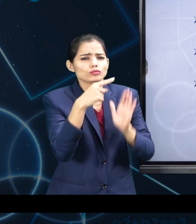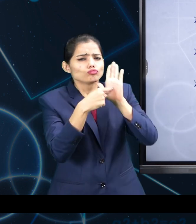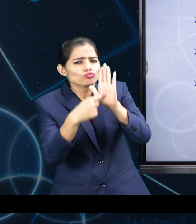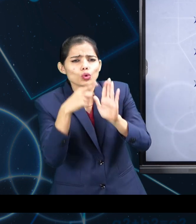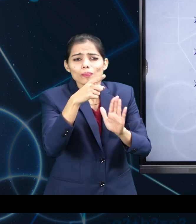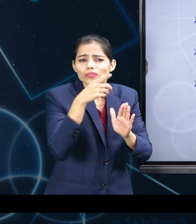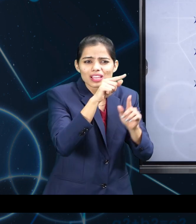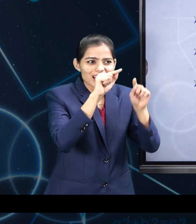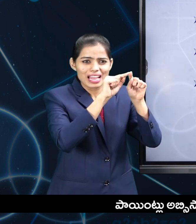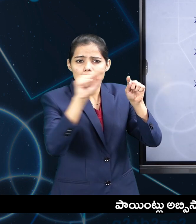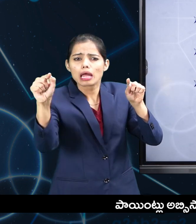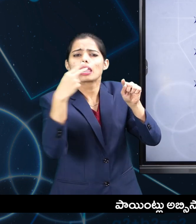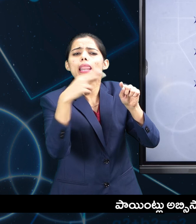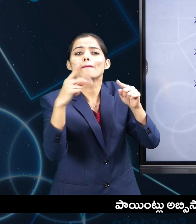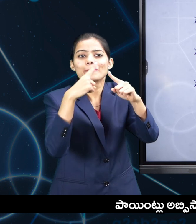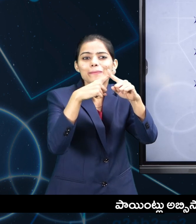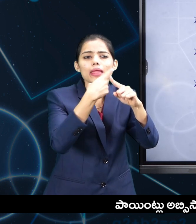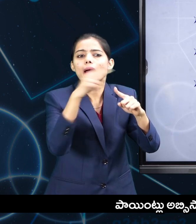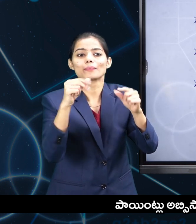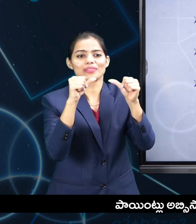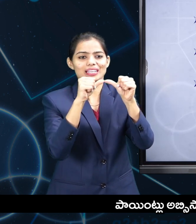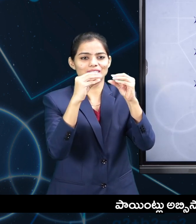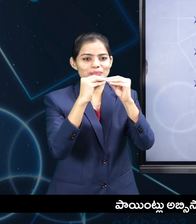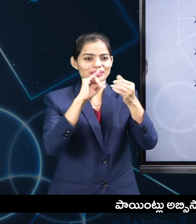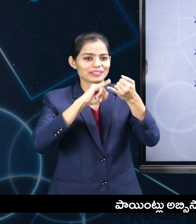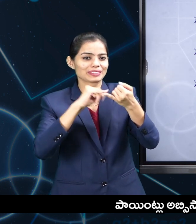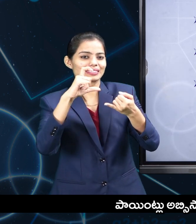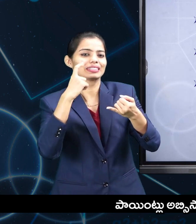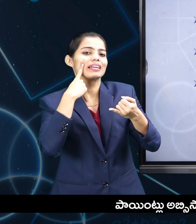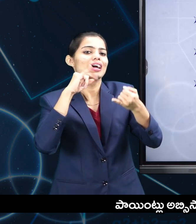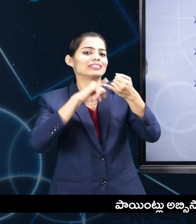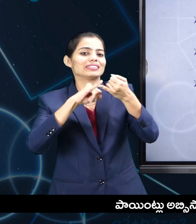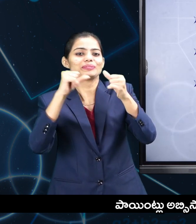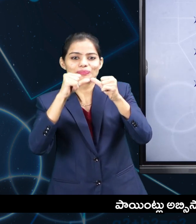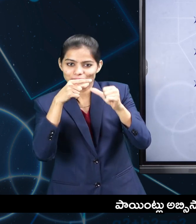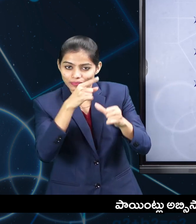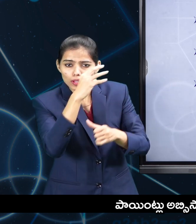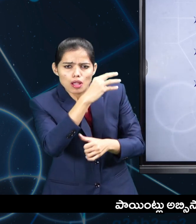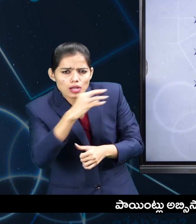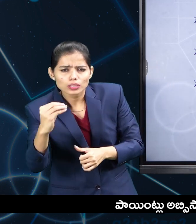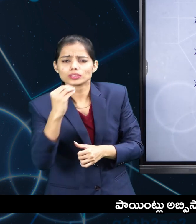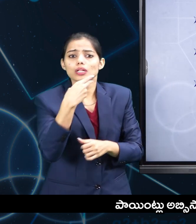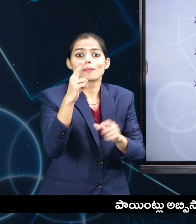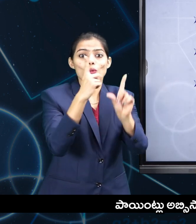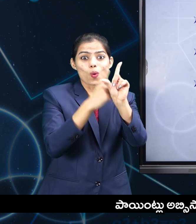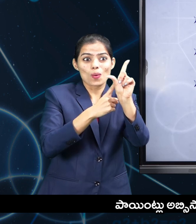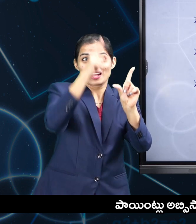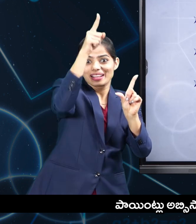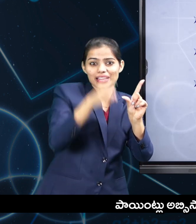గుర్తించండి. పాయింట్లు అబ్సిస్సా x కోఆర్డినేట్ మరియు ఆర్డినేట్ y కోఆర్డినేట్